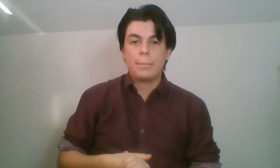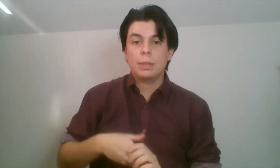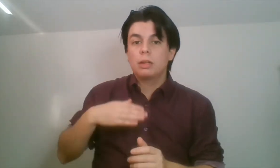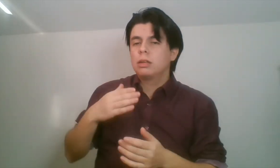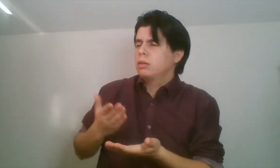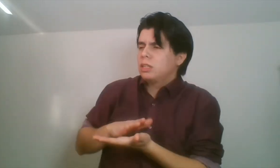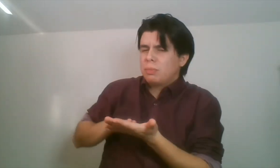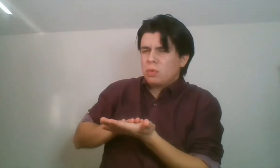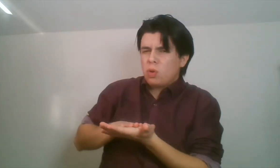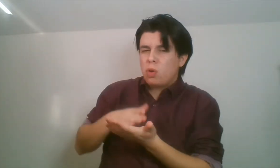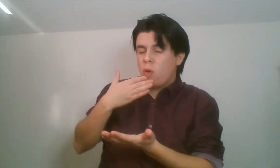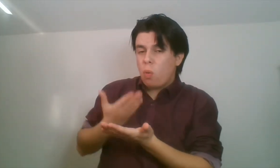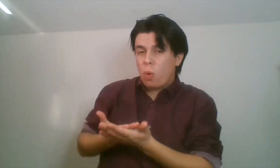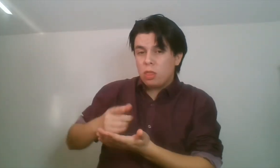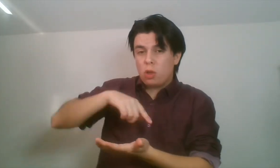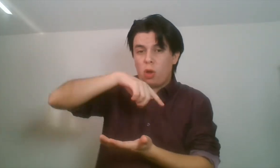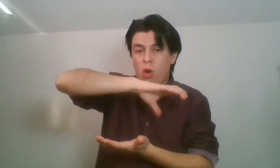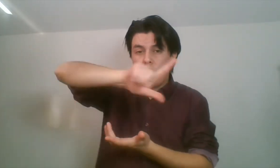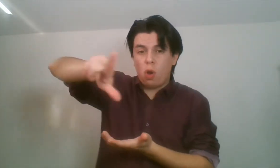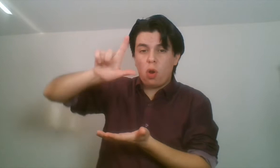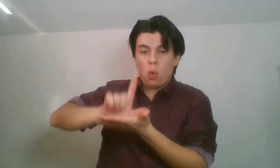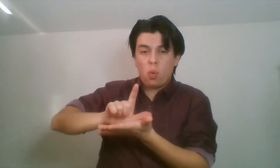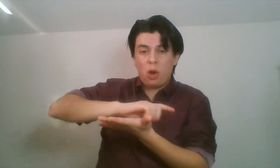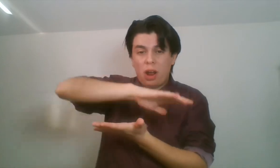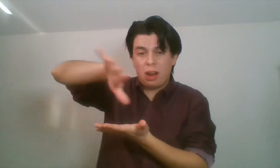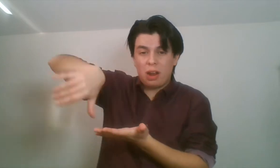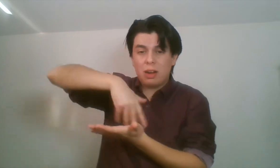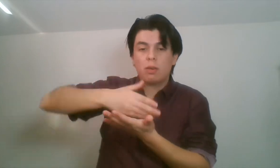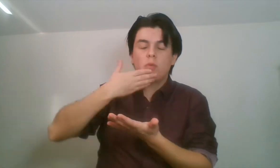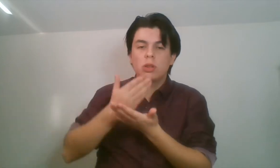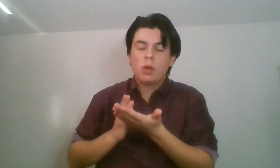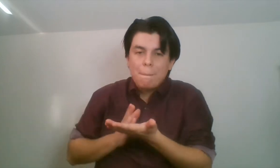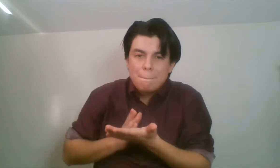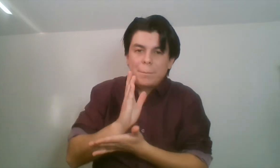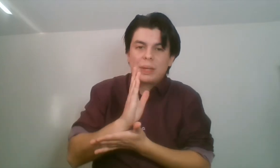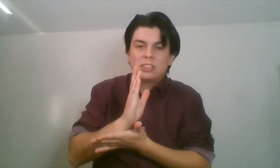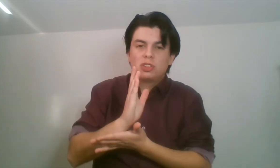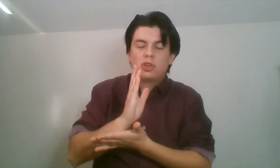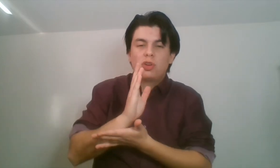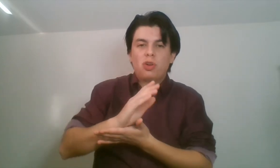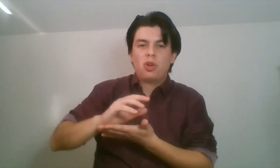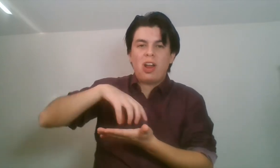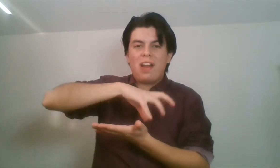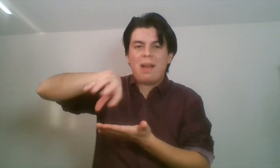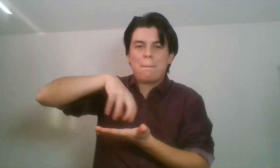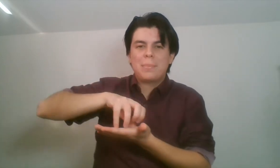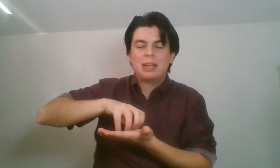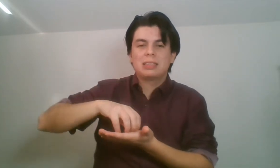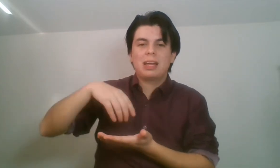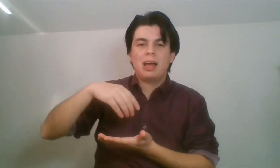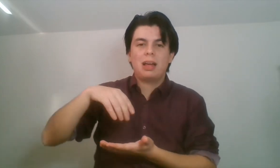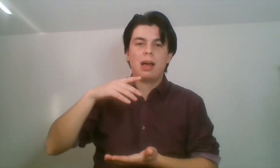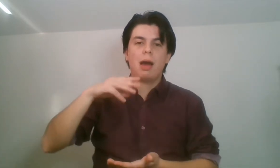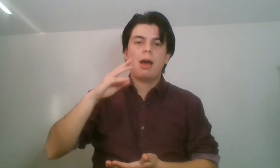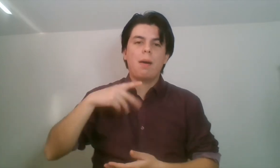Es decir, en la época en que se crea el espacio del Mulato Gil de Castro, este era un